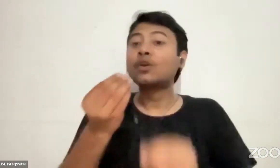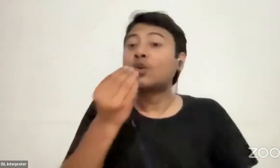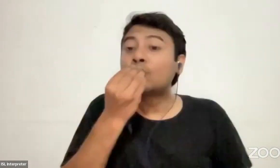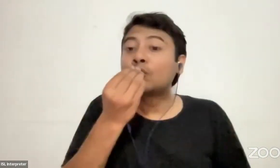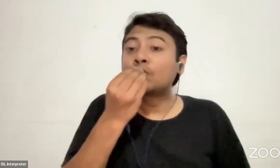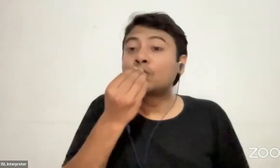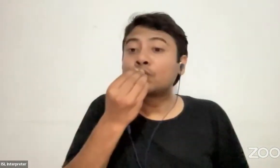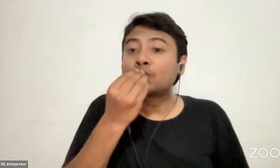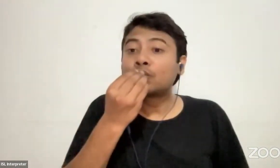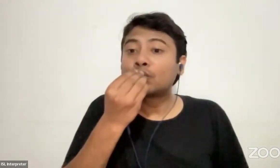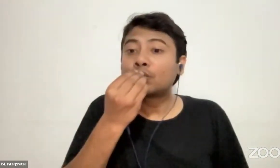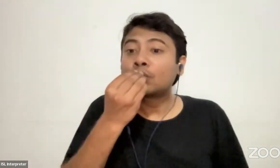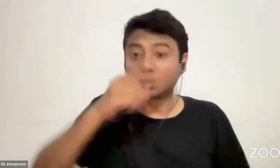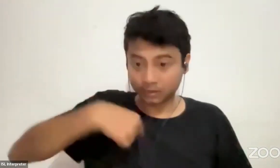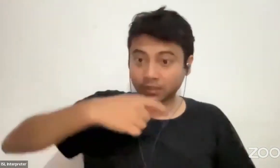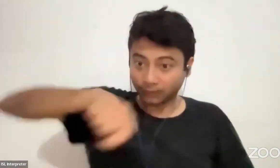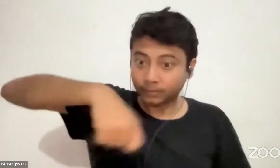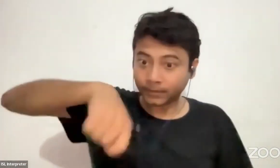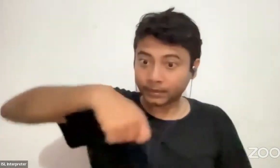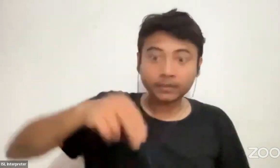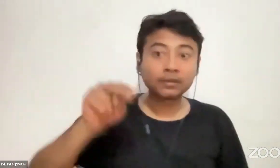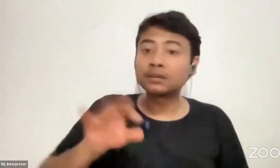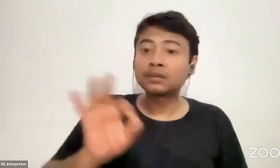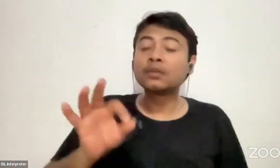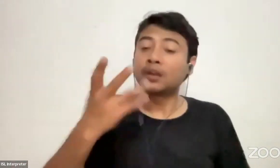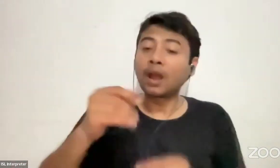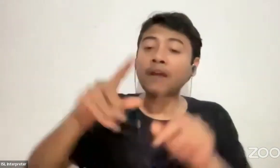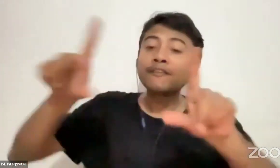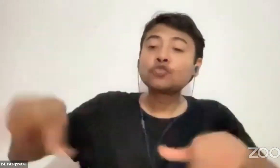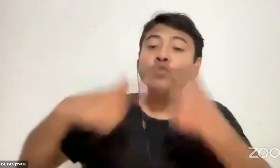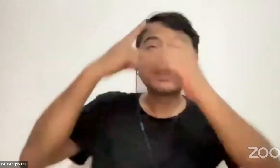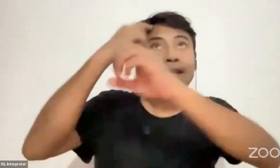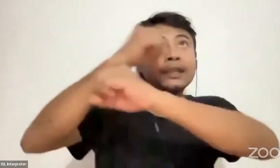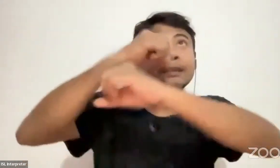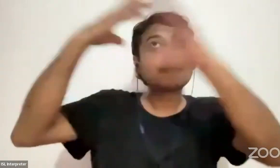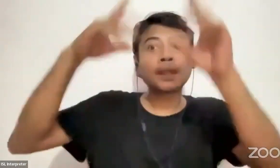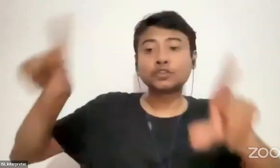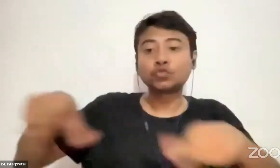होते हैं, डिजायर ट्रीज, आप उससे मांग लो, वो आपको खाने को मिल जाएगा।